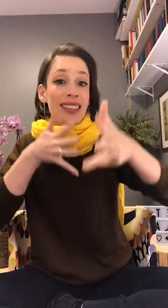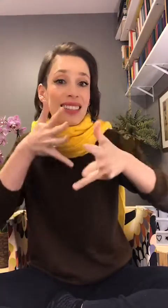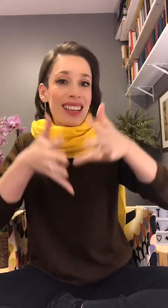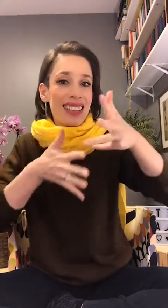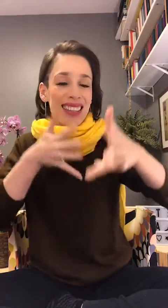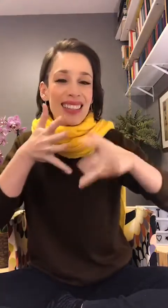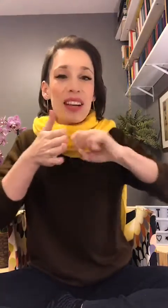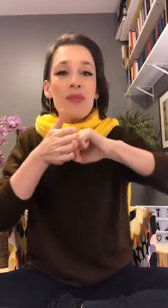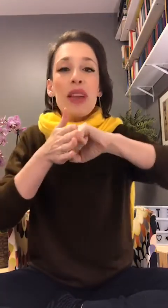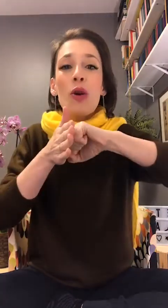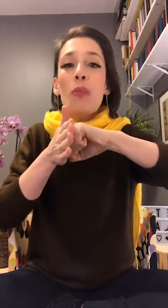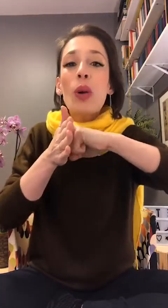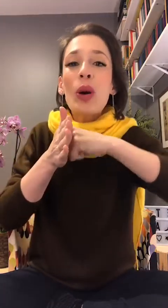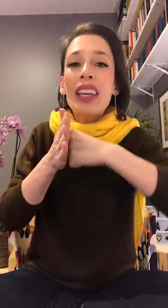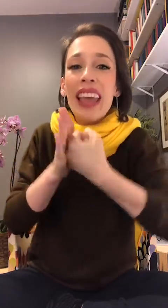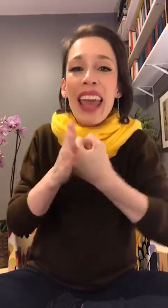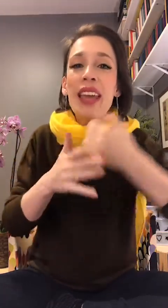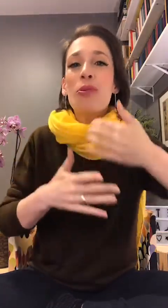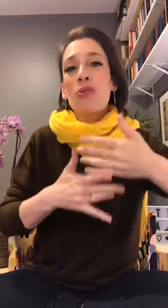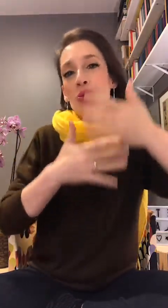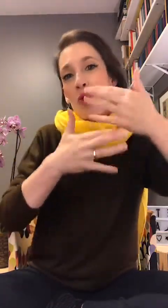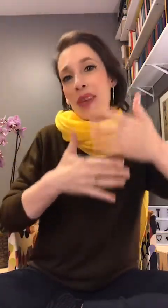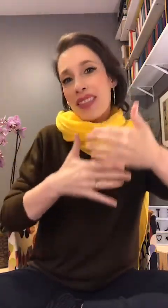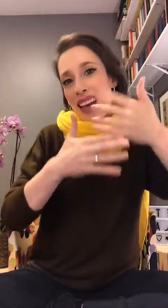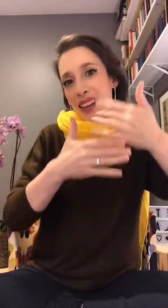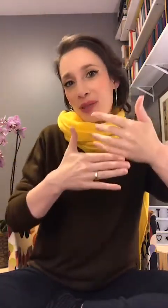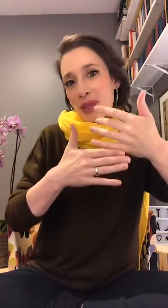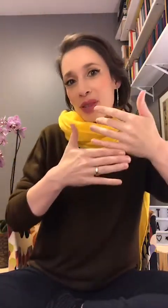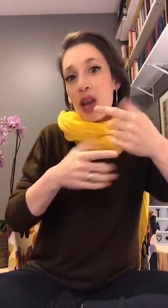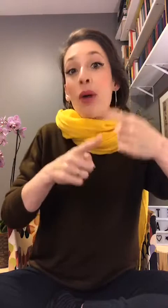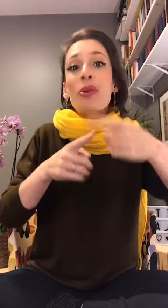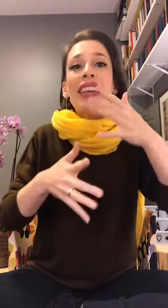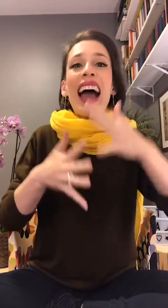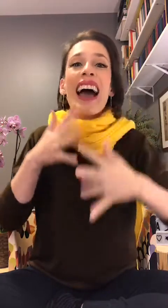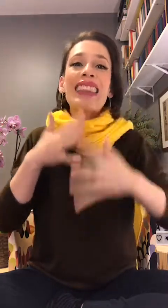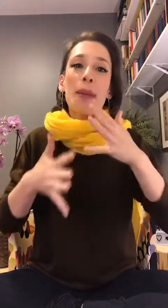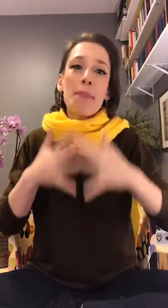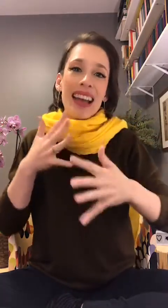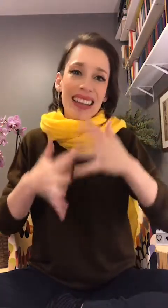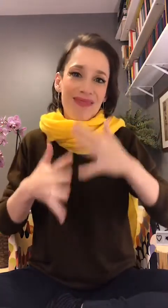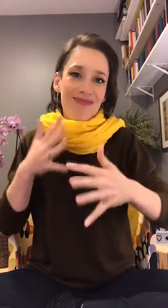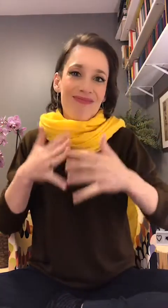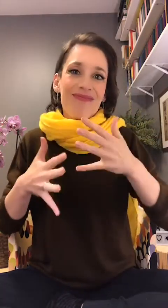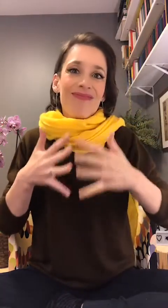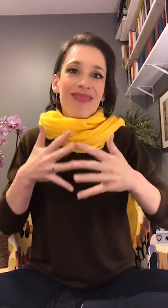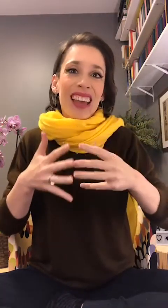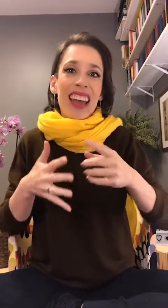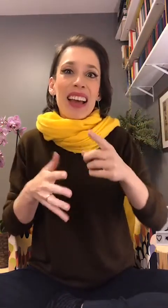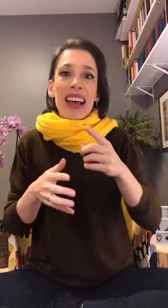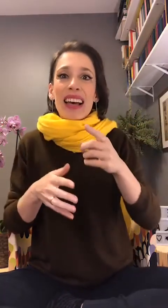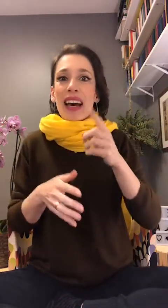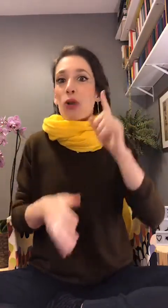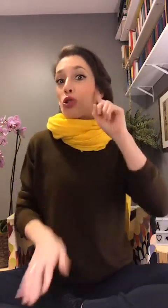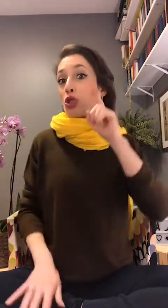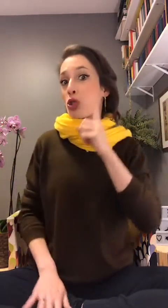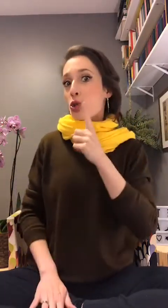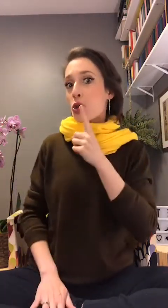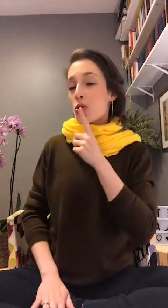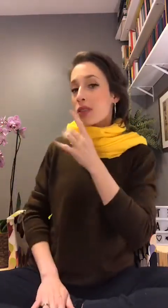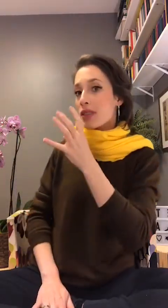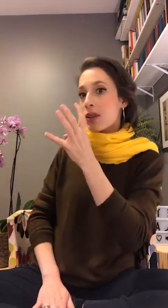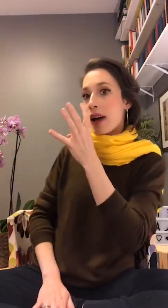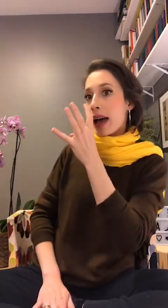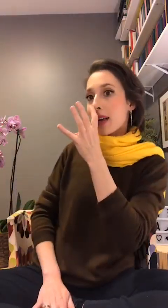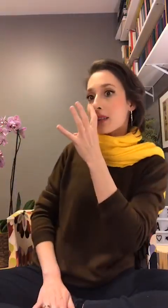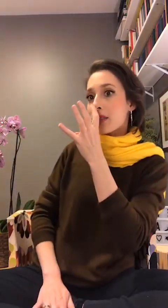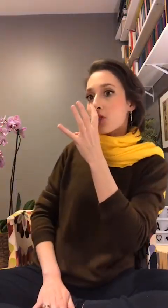hora da sinalização, eu bloqueio os comentários, porque atrapalha, né? Os